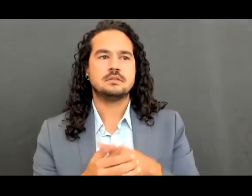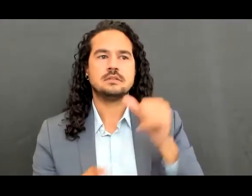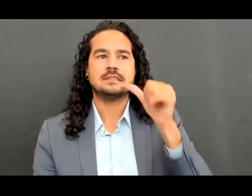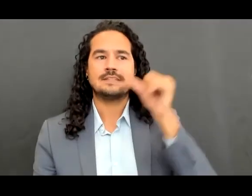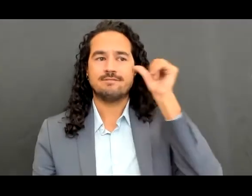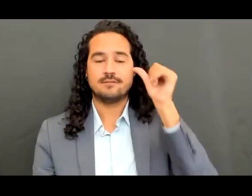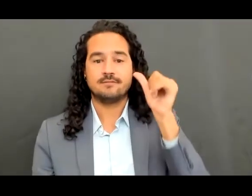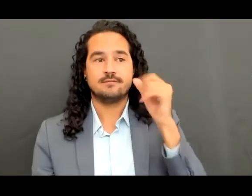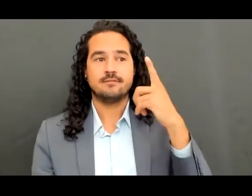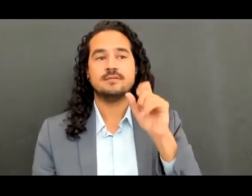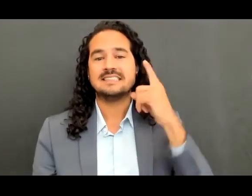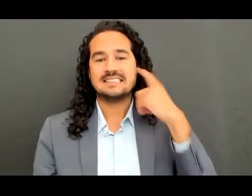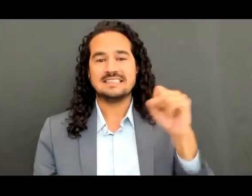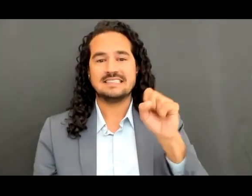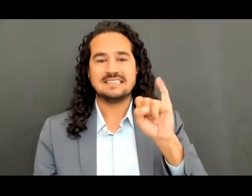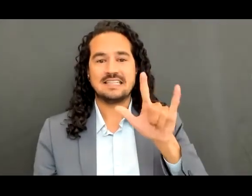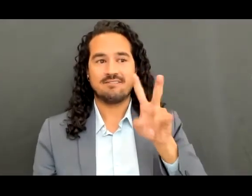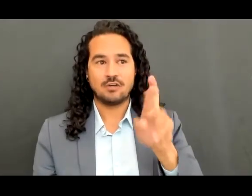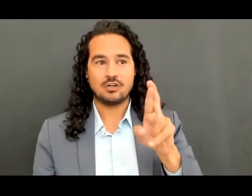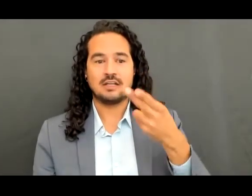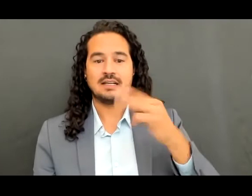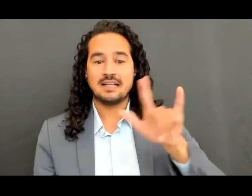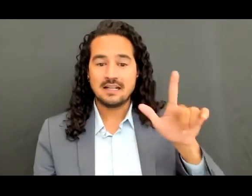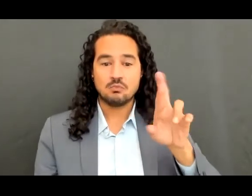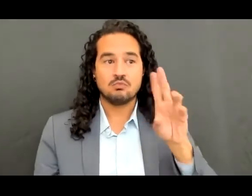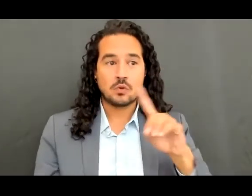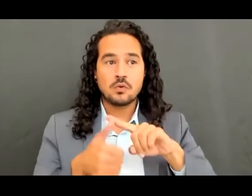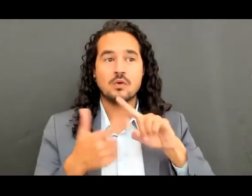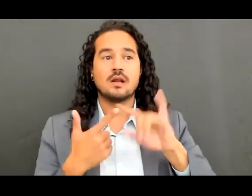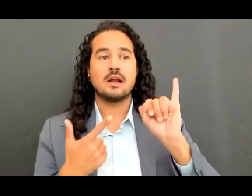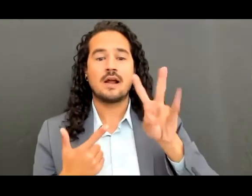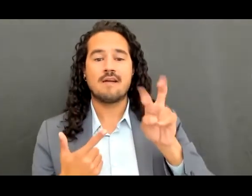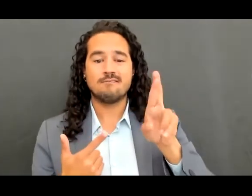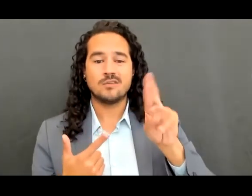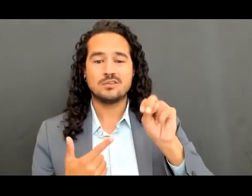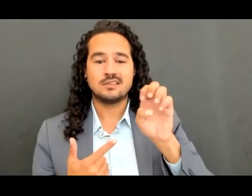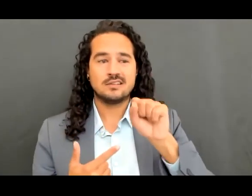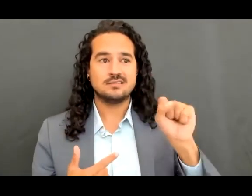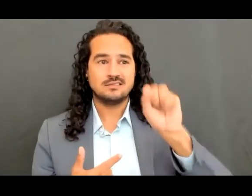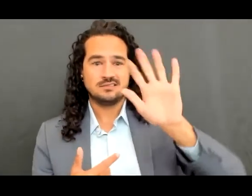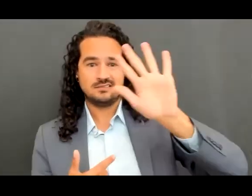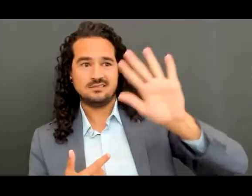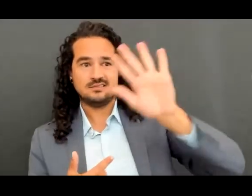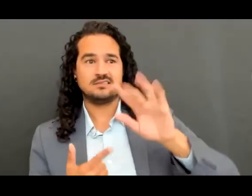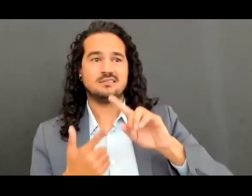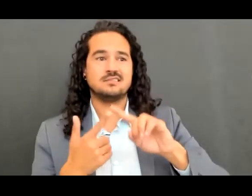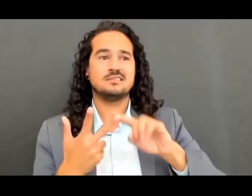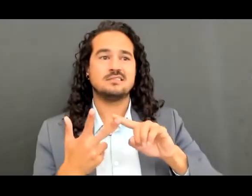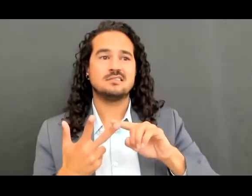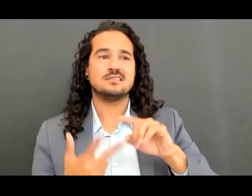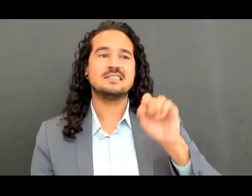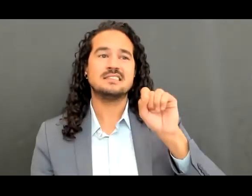Las órdenes de evacuación están en Silver Hills y Inverness Park y las calles de Silver Hills, en la comunidad de Silver Hills.